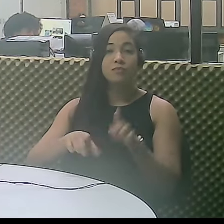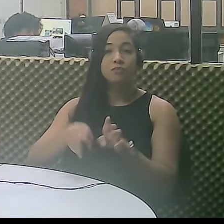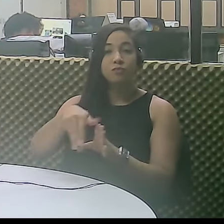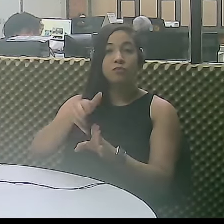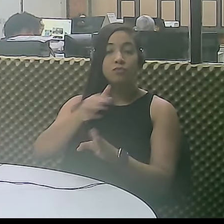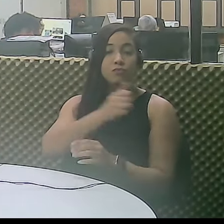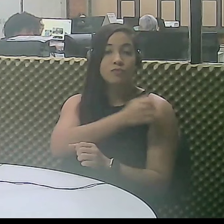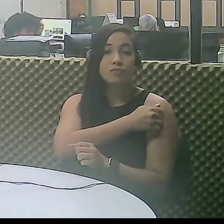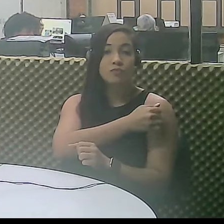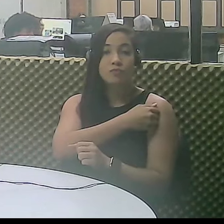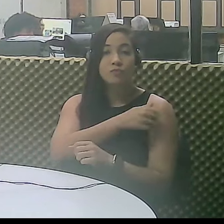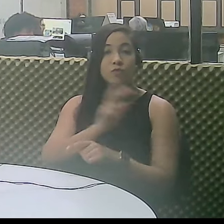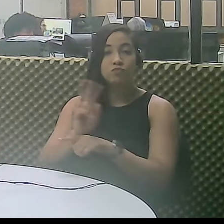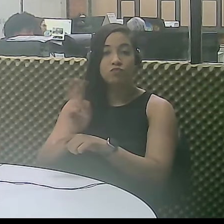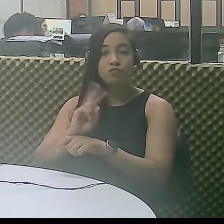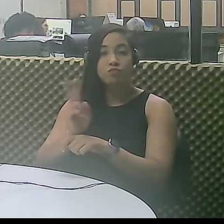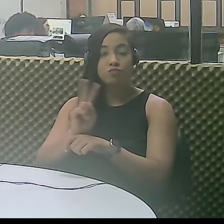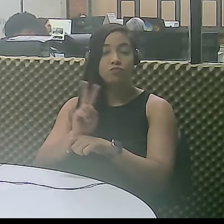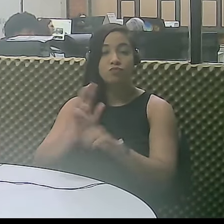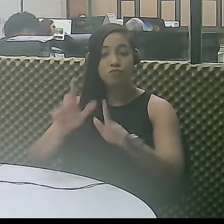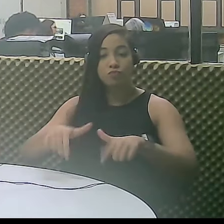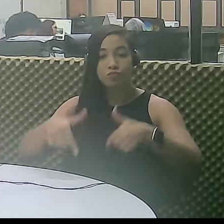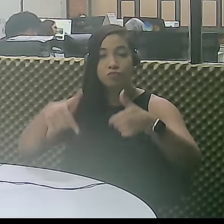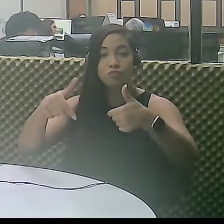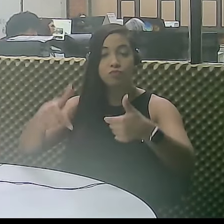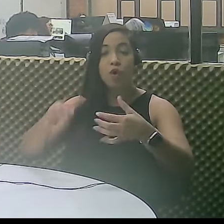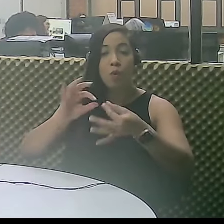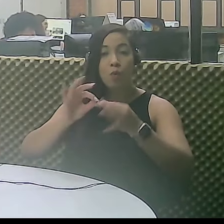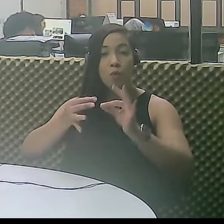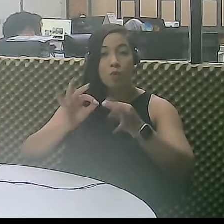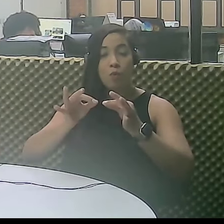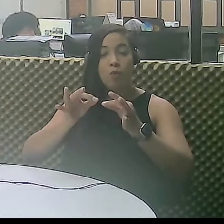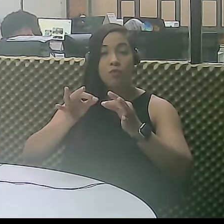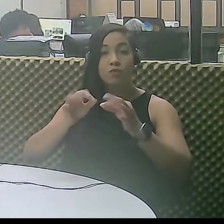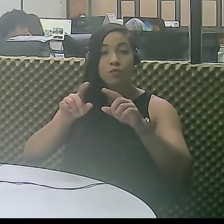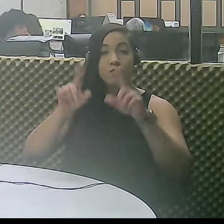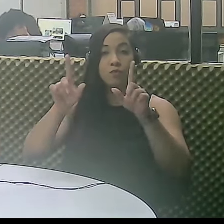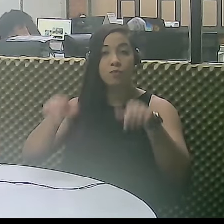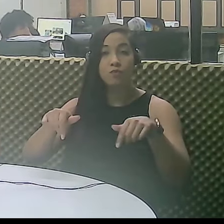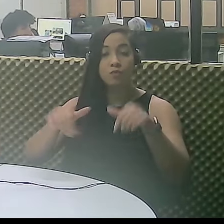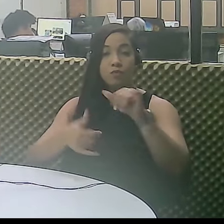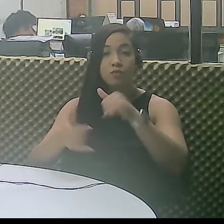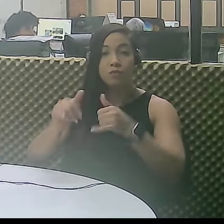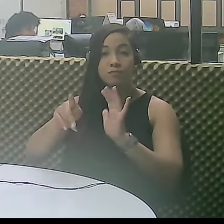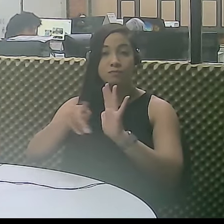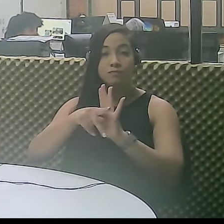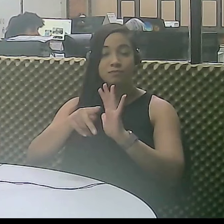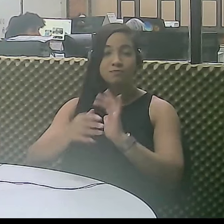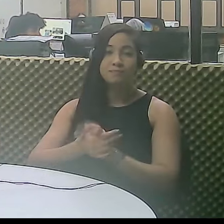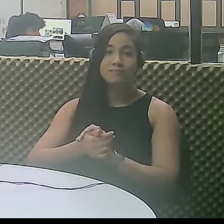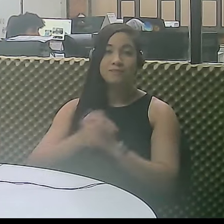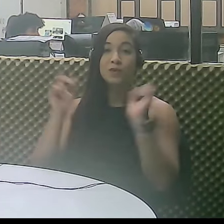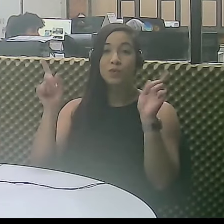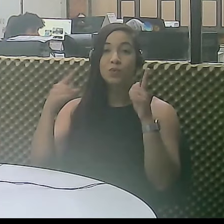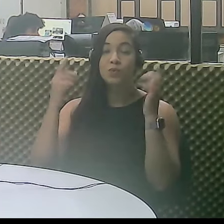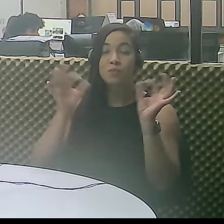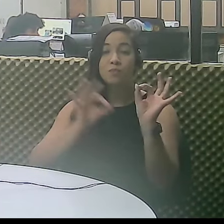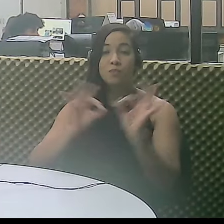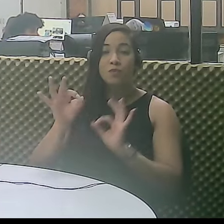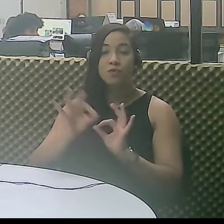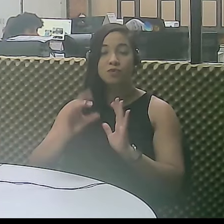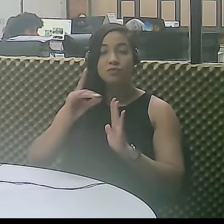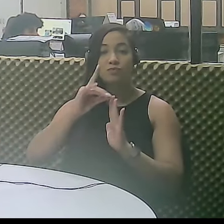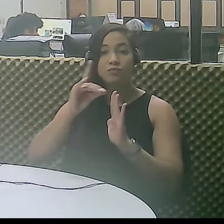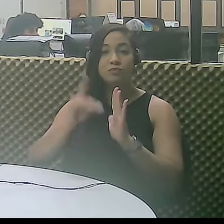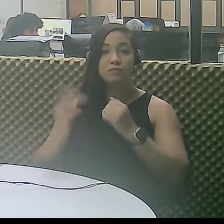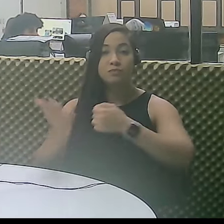orientou os alunos, supervisionando e executando as oficinas com funcionários e laboratório próprios. Todo o projeto segue as